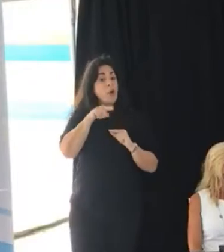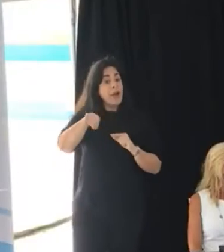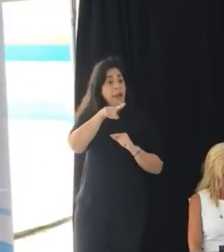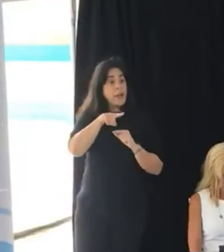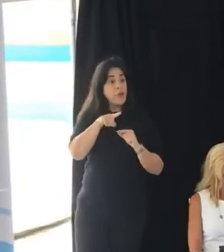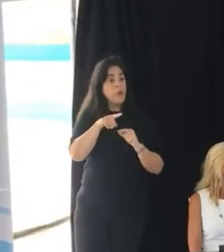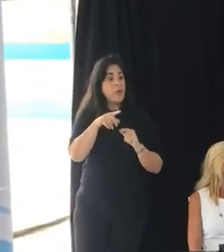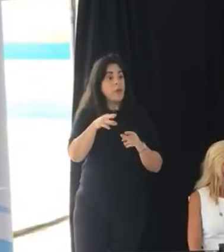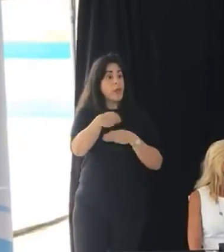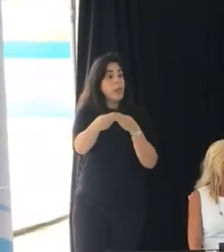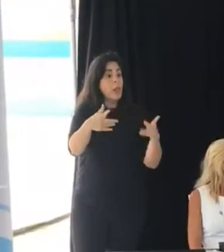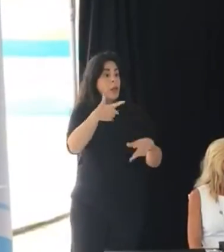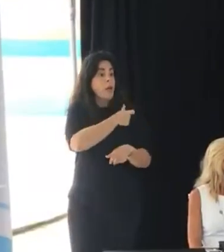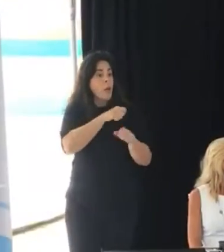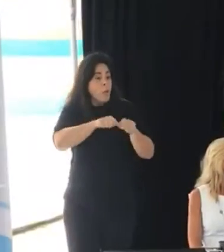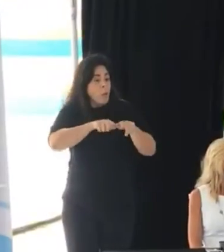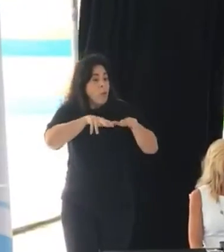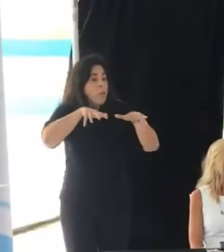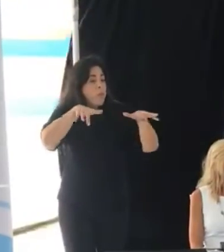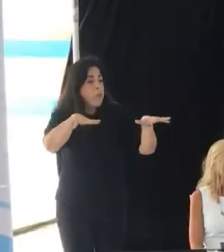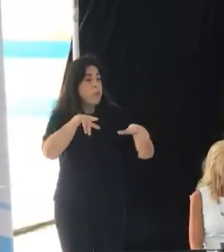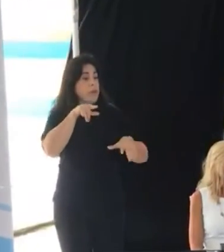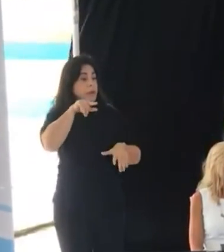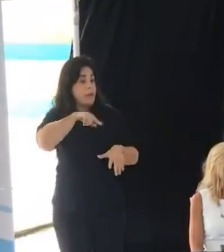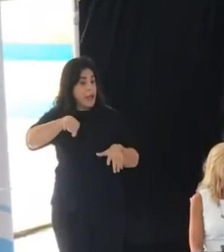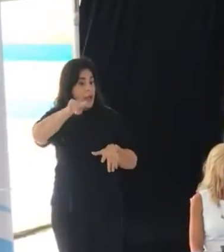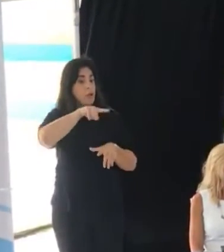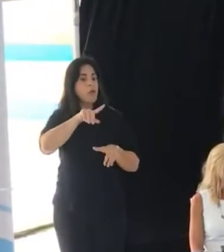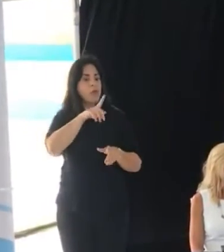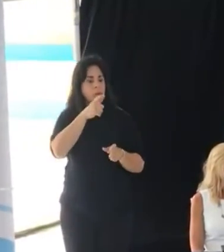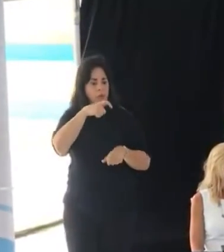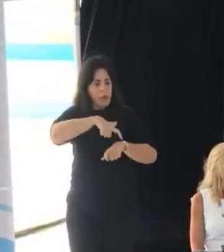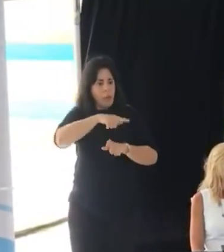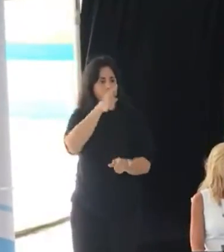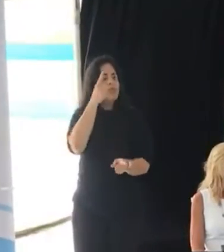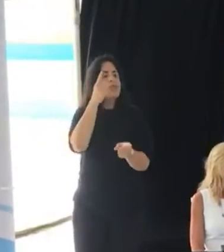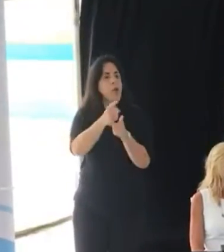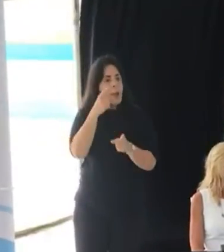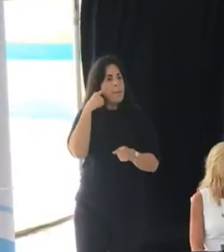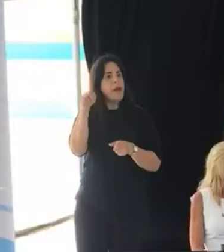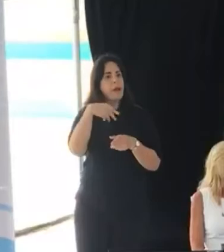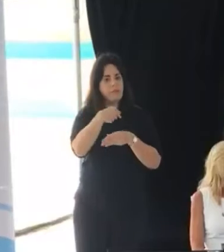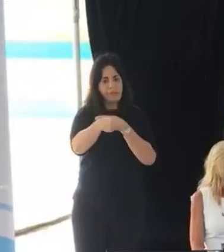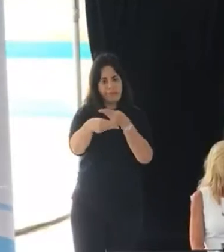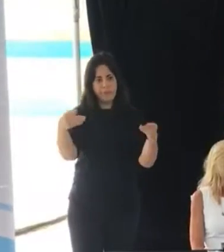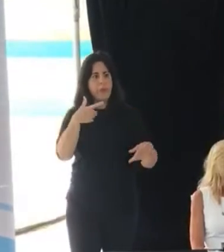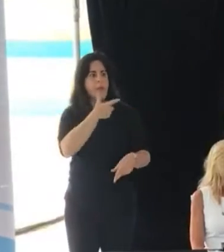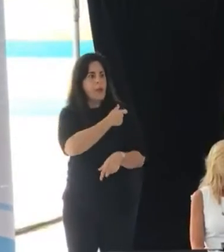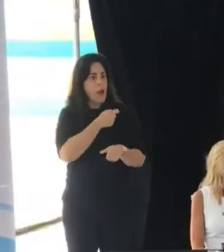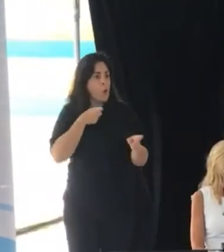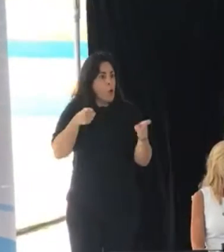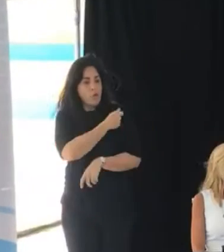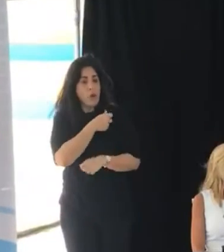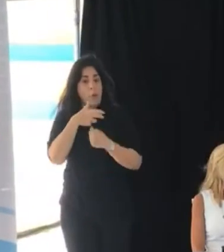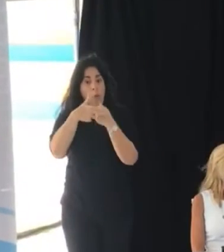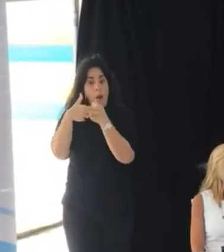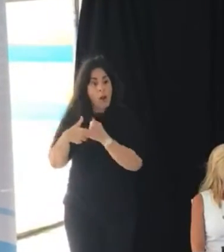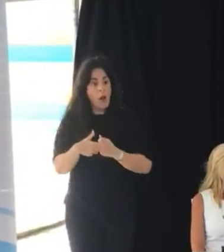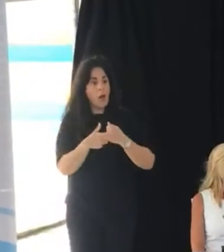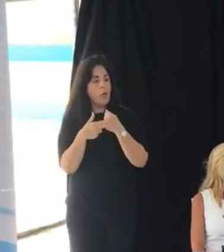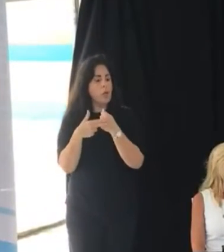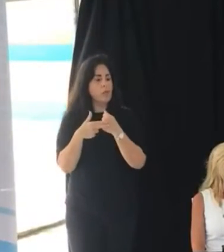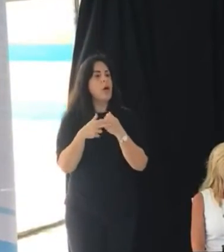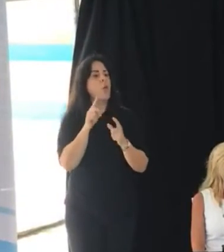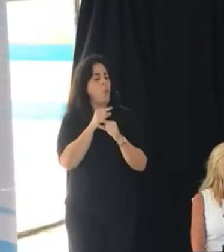vacunando masivamente y ellos han sido sumamente puntuales en la entrega de la vacuna, en el manejo de la vacuna. La